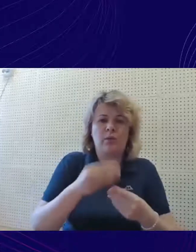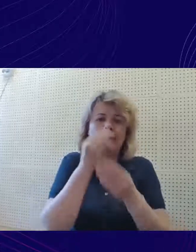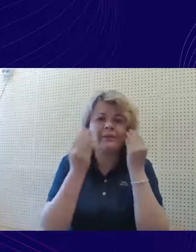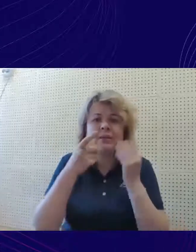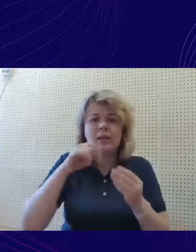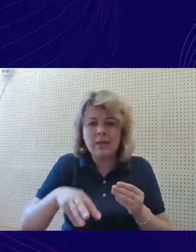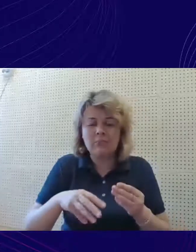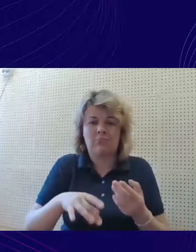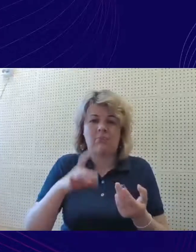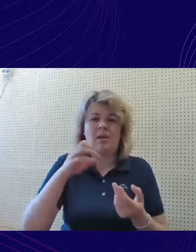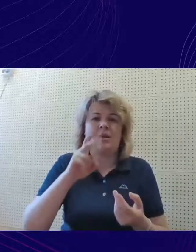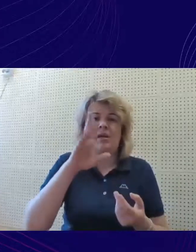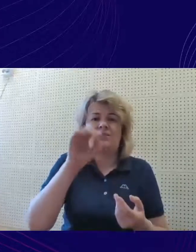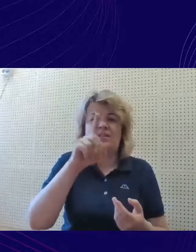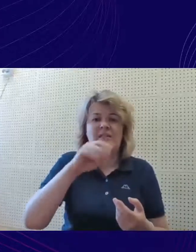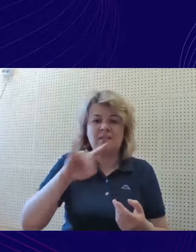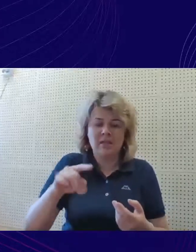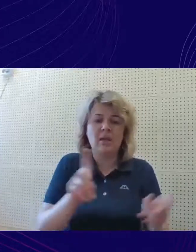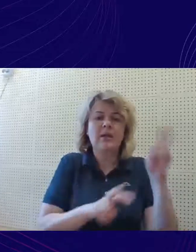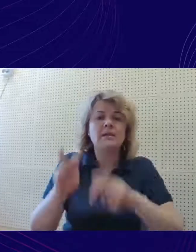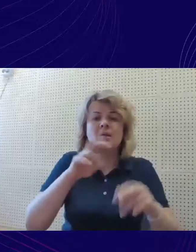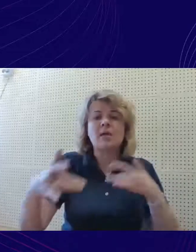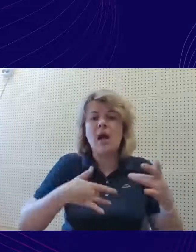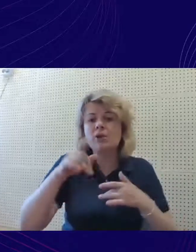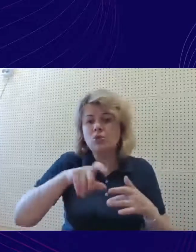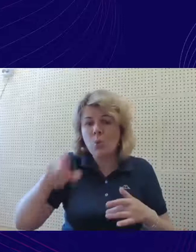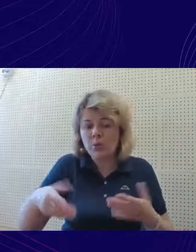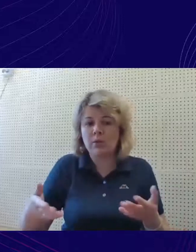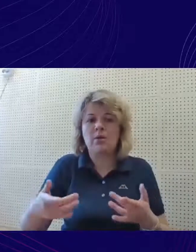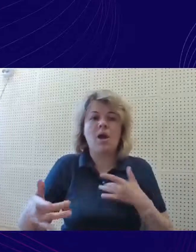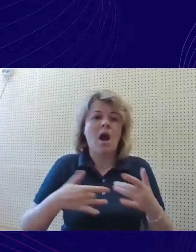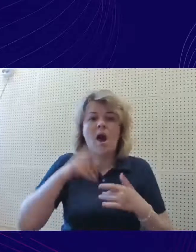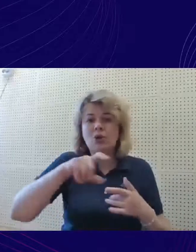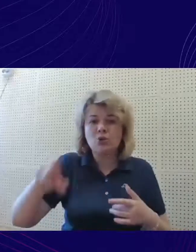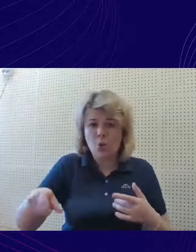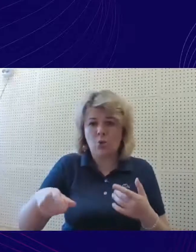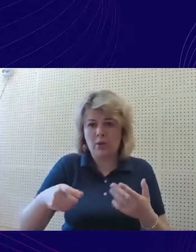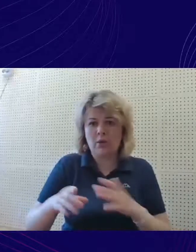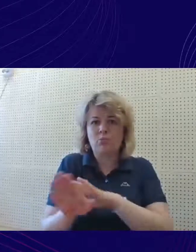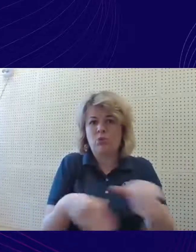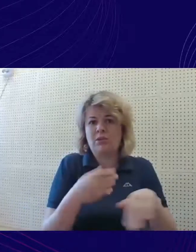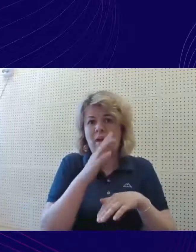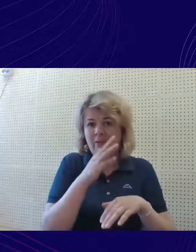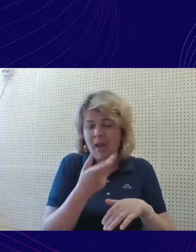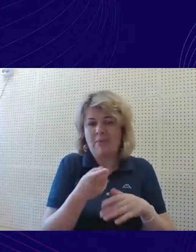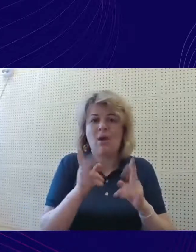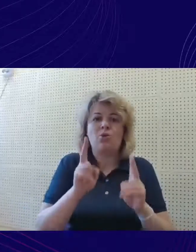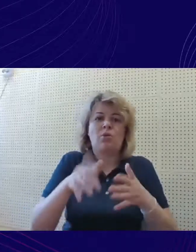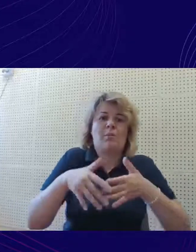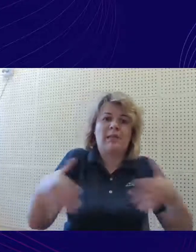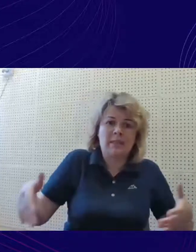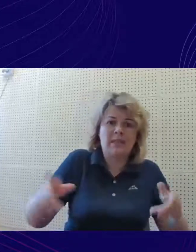Актеров искать, актеры к этому моменту уже, кто полысел, кто растолстел, кто